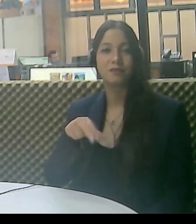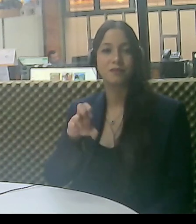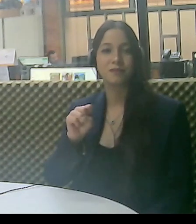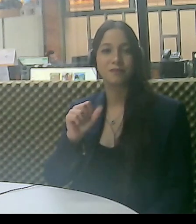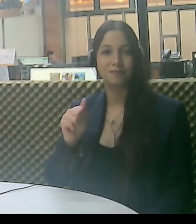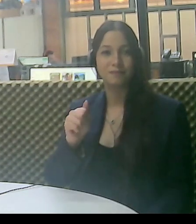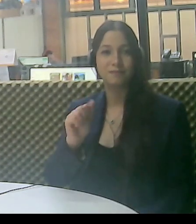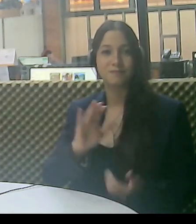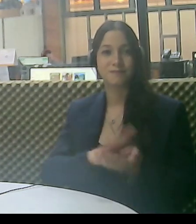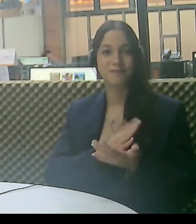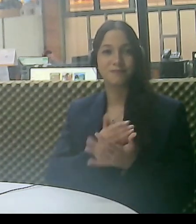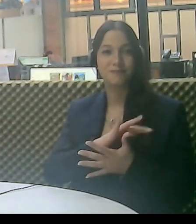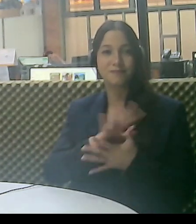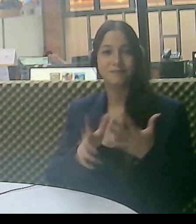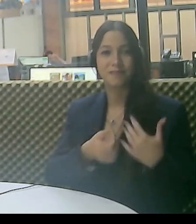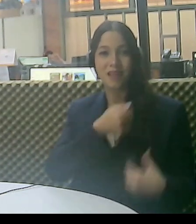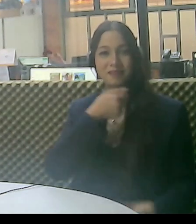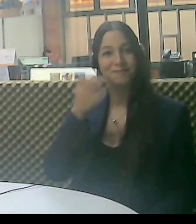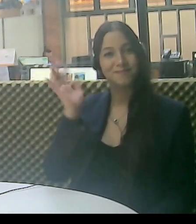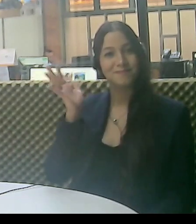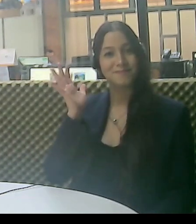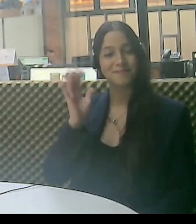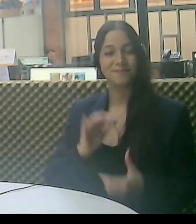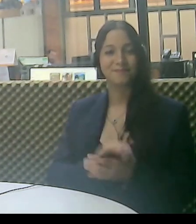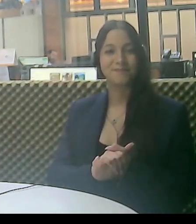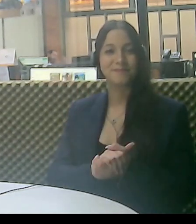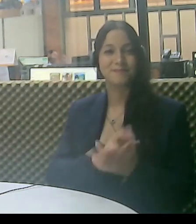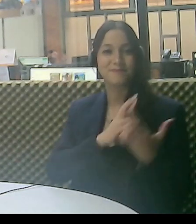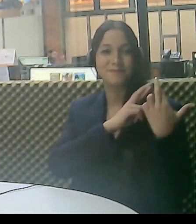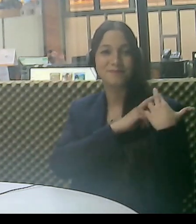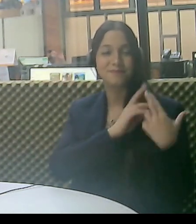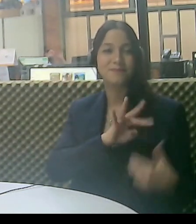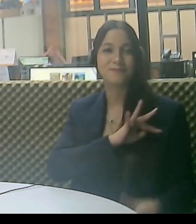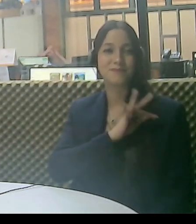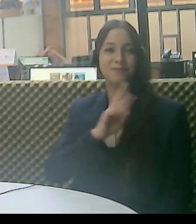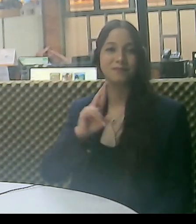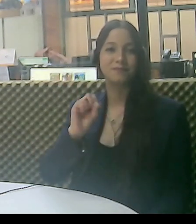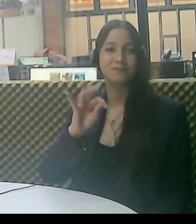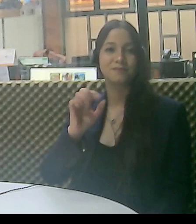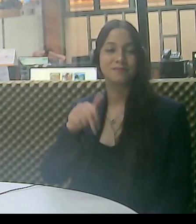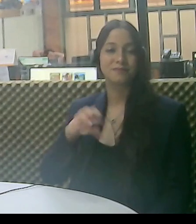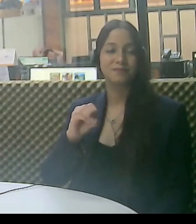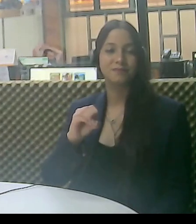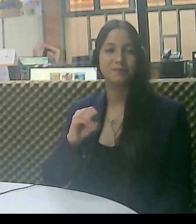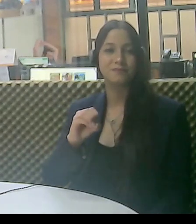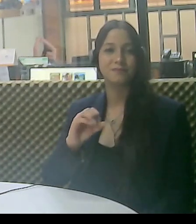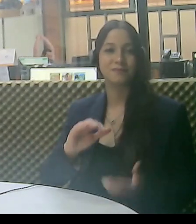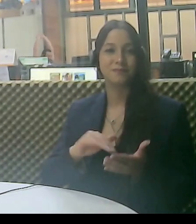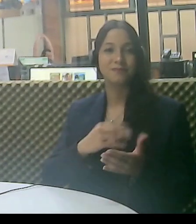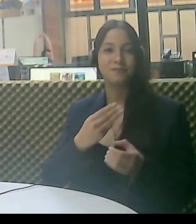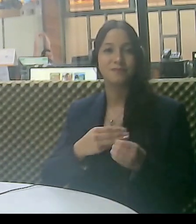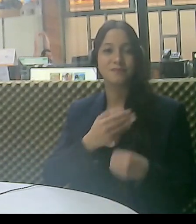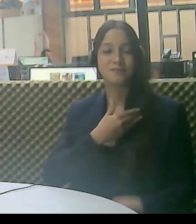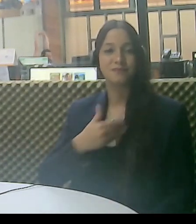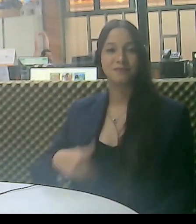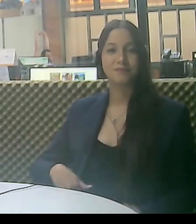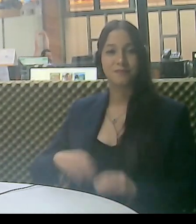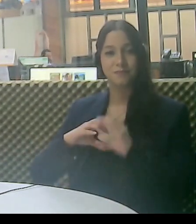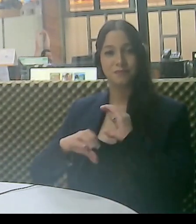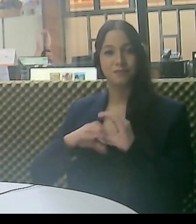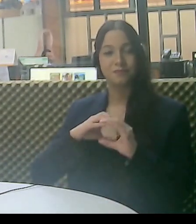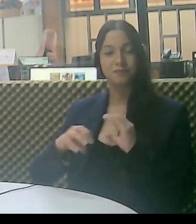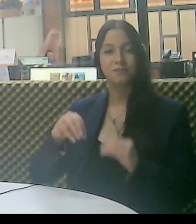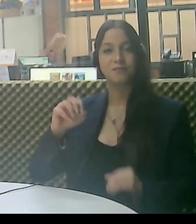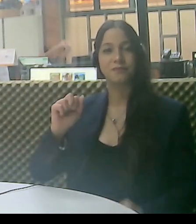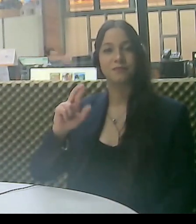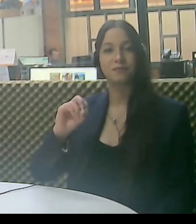Vanessa Gianotti. Tradução em Libras, Amanda Valentim. Responsável técnico, Cristiano Silva. Secretário Municipal de Governo